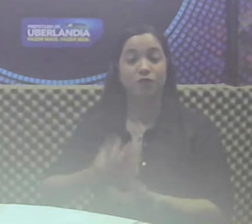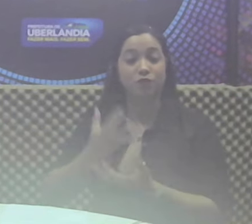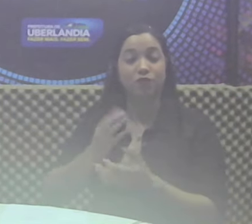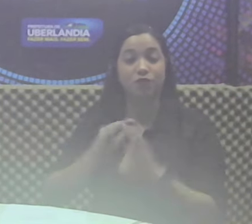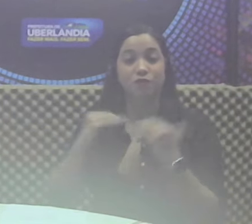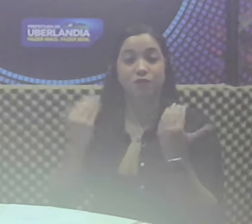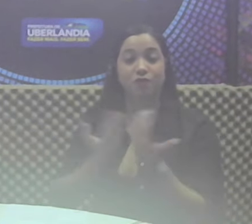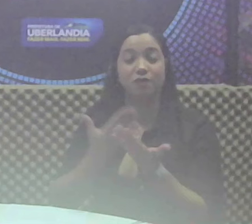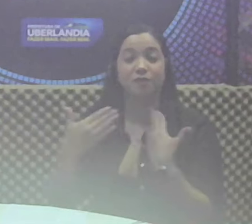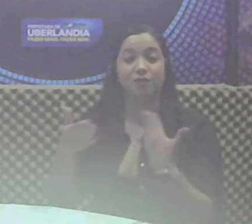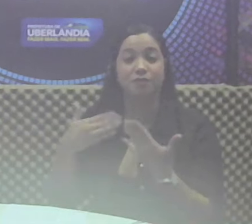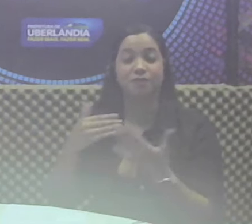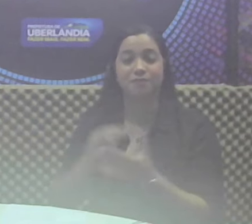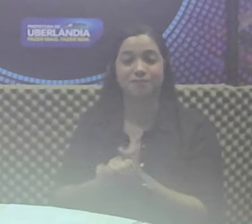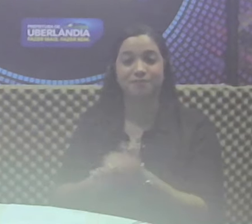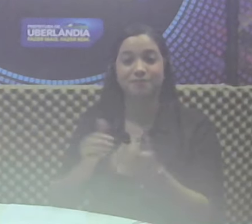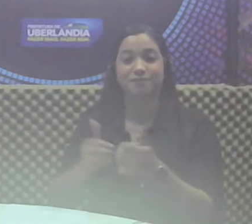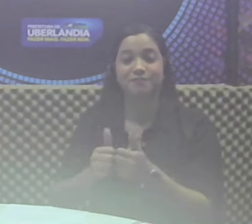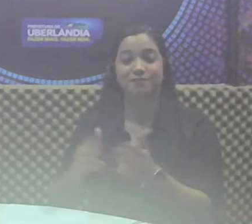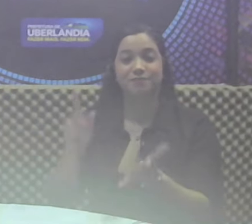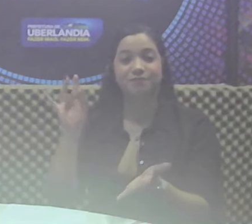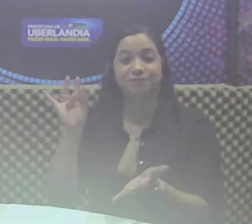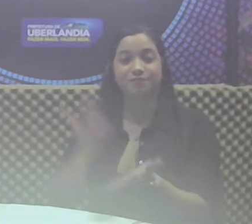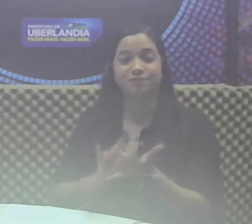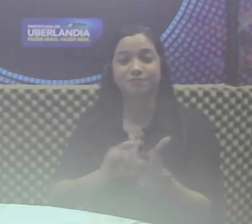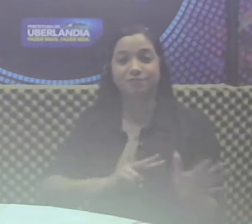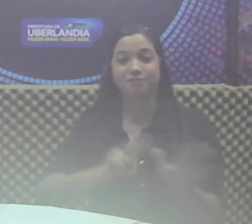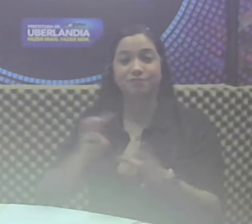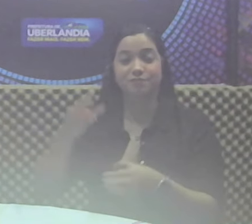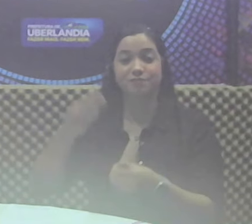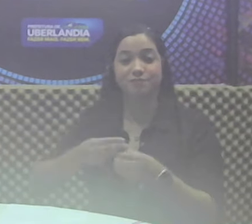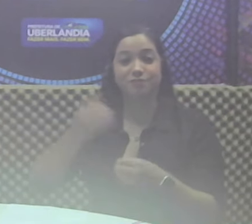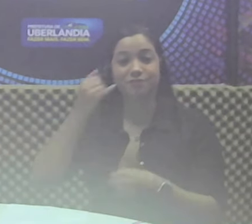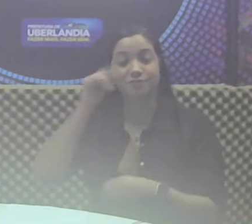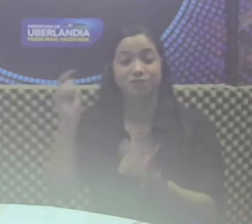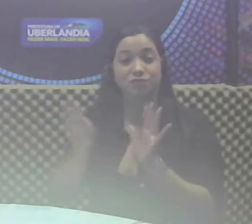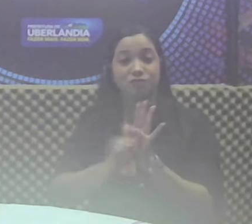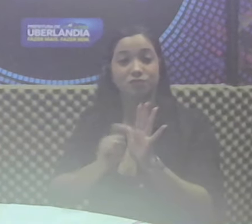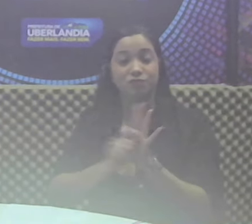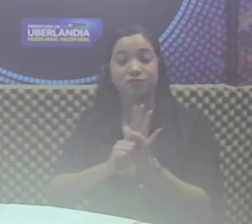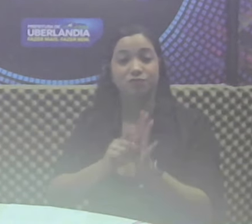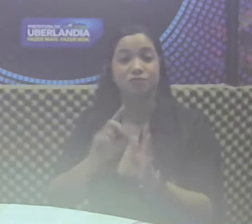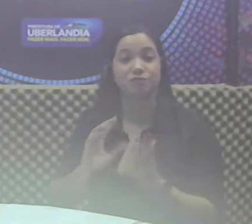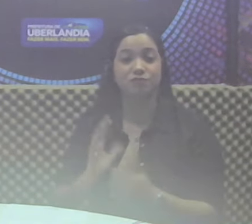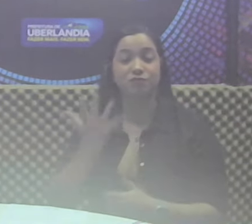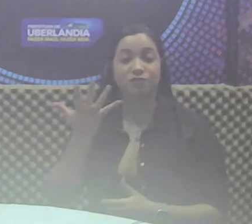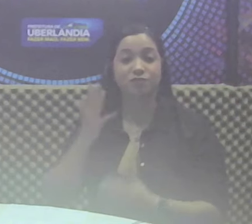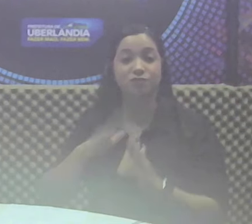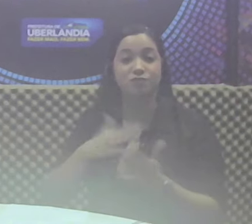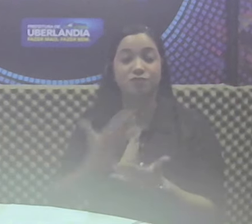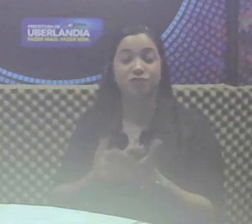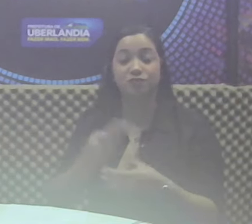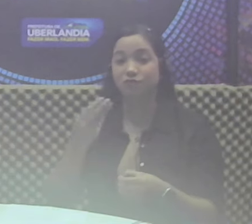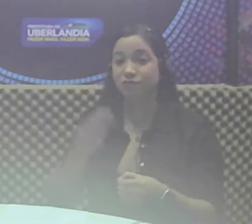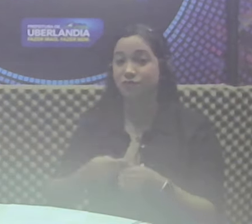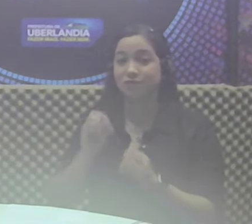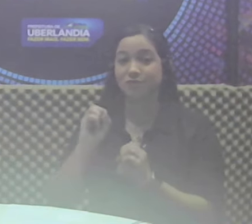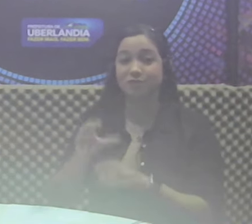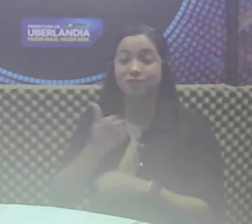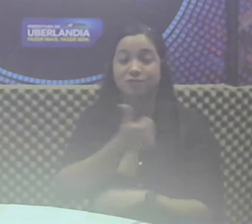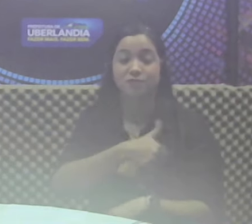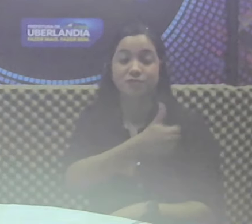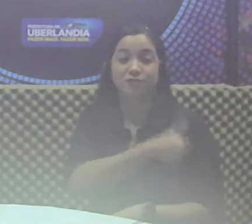de bate-papo. A abertura oficial da Semana Municipal de Prevenção às Drogas será realizada na Escola Municipal de Educação